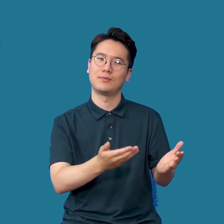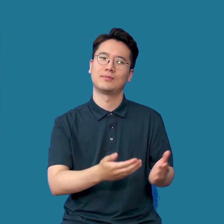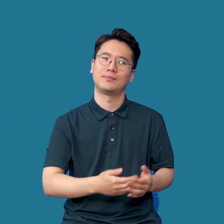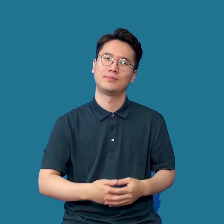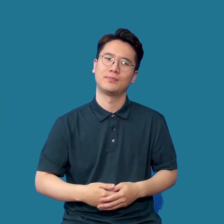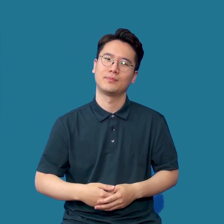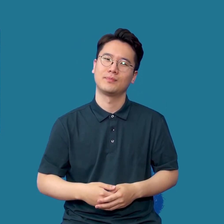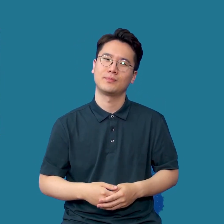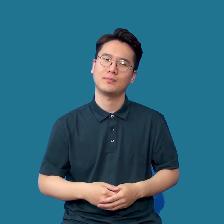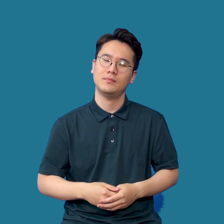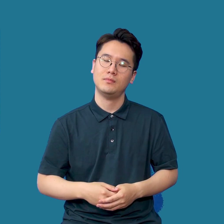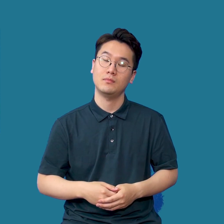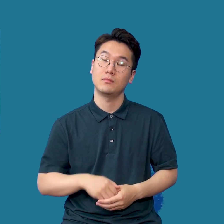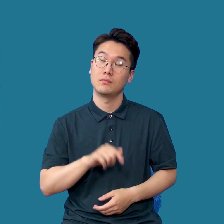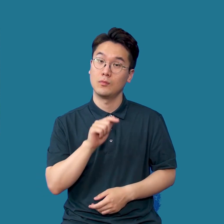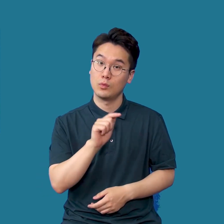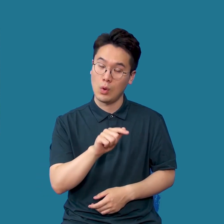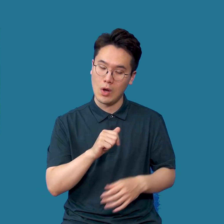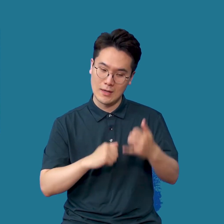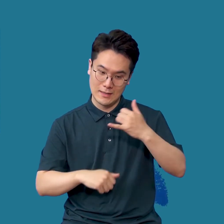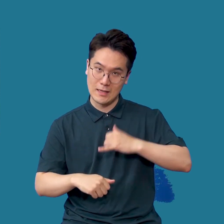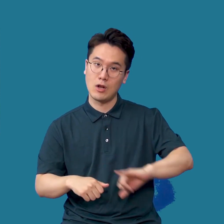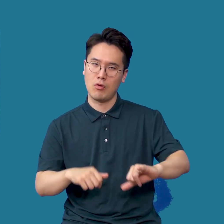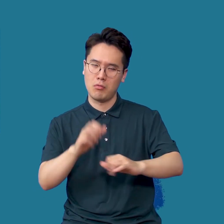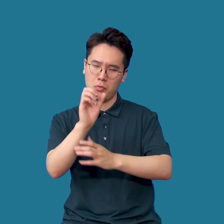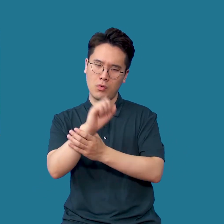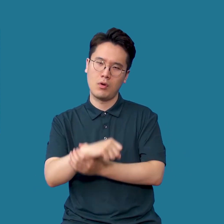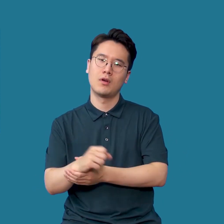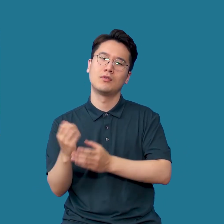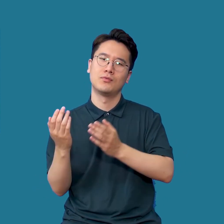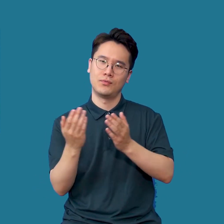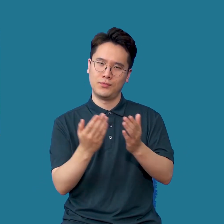그래서 자녀를 안겨주었습니다.